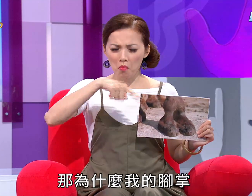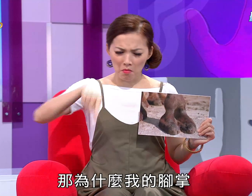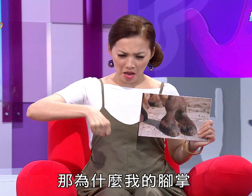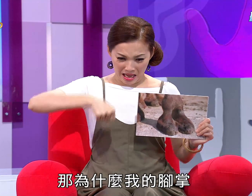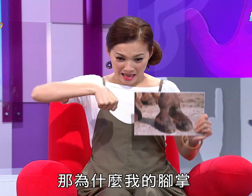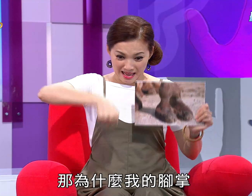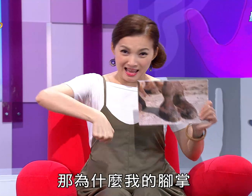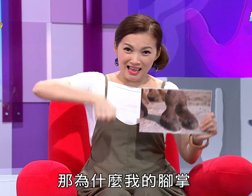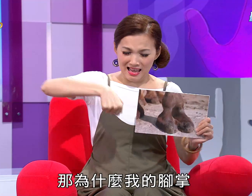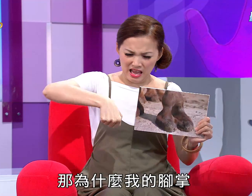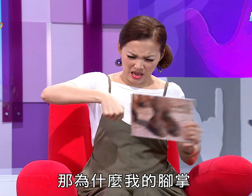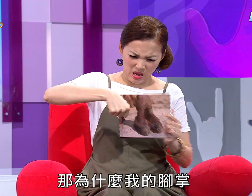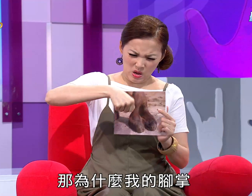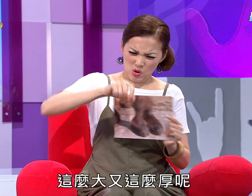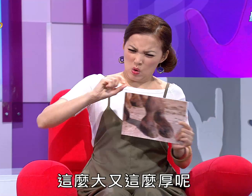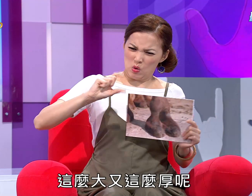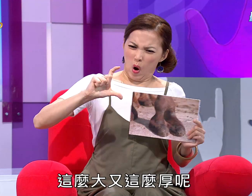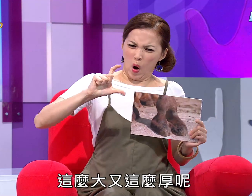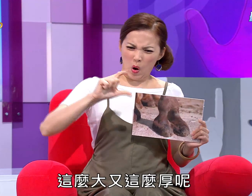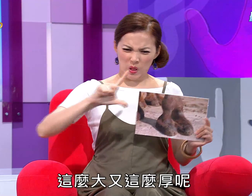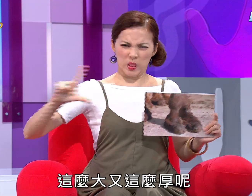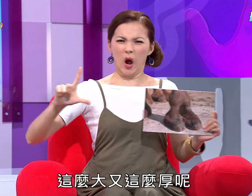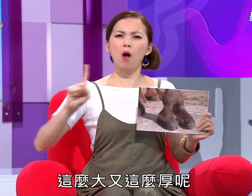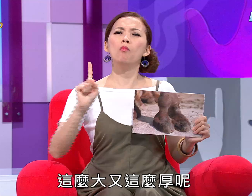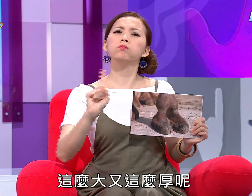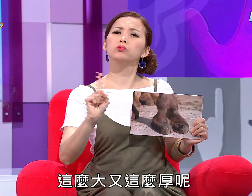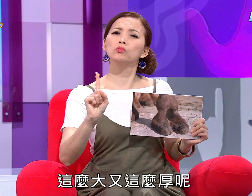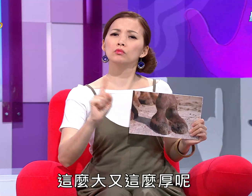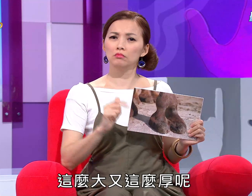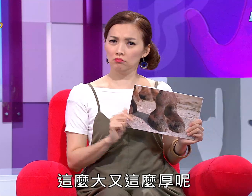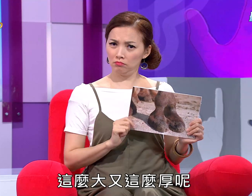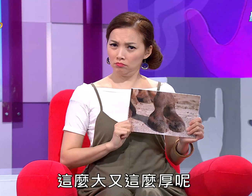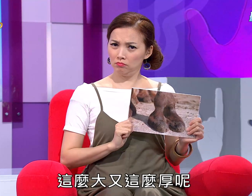什么我的脚掌这么大又这么厚呢？